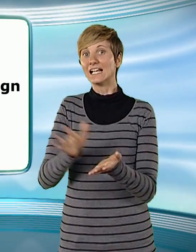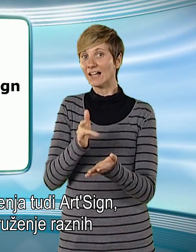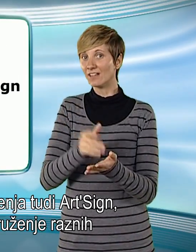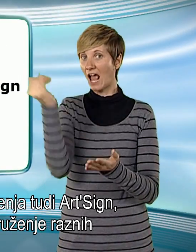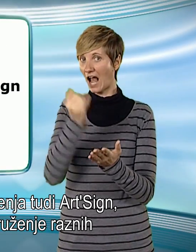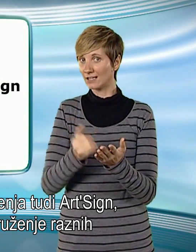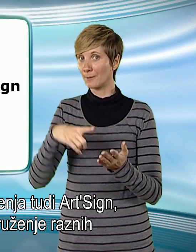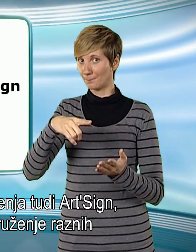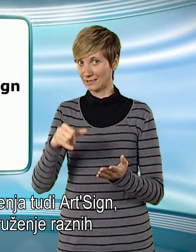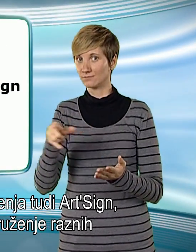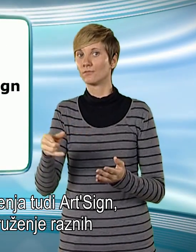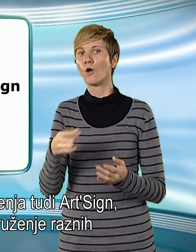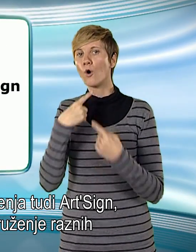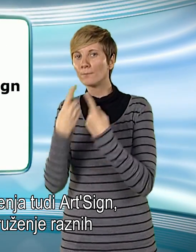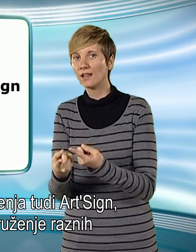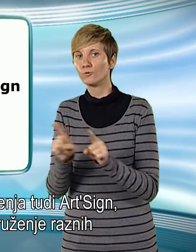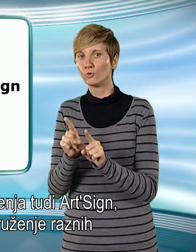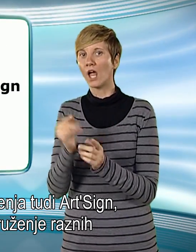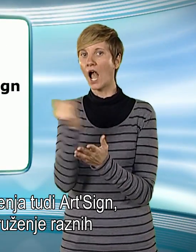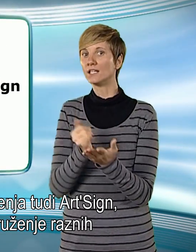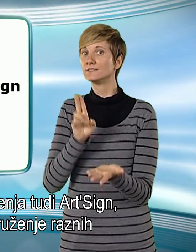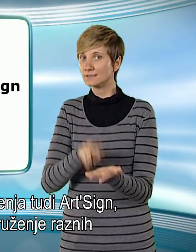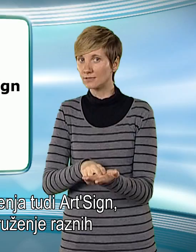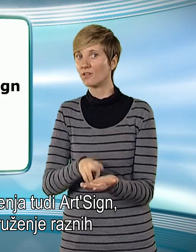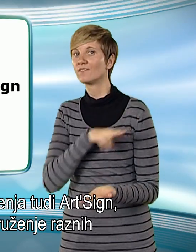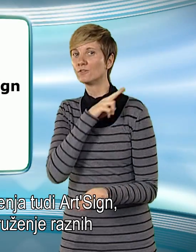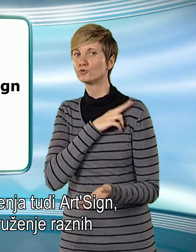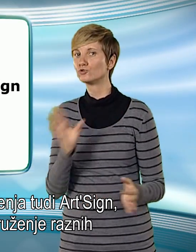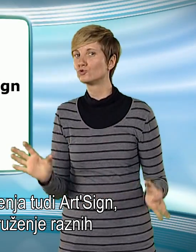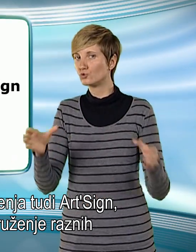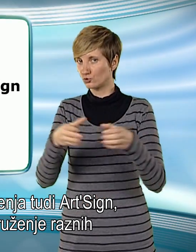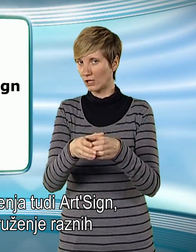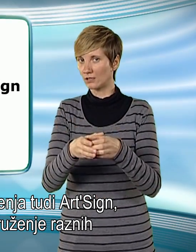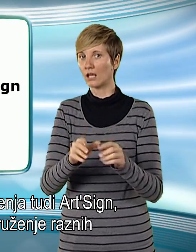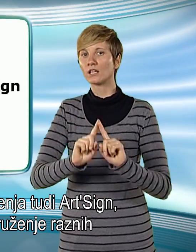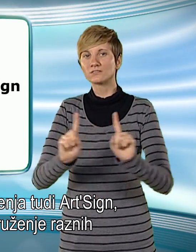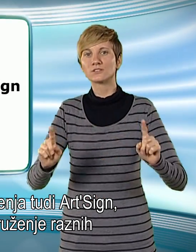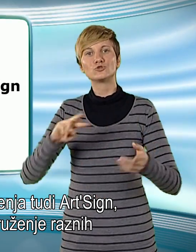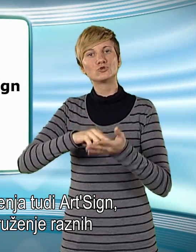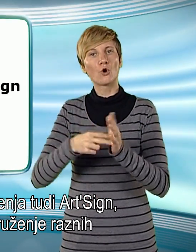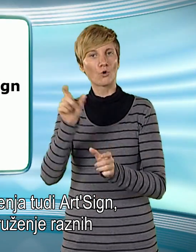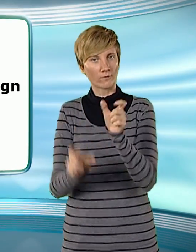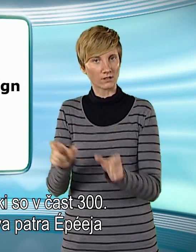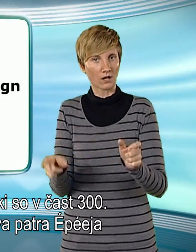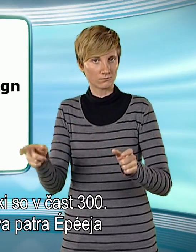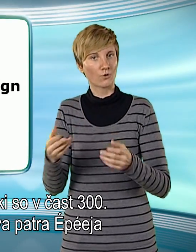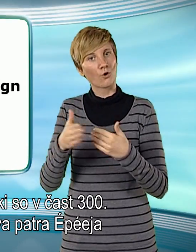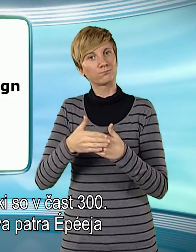Revija Art Pi omenja tudi Artsign, francosko združenje raznih strokovnjakov, ki so v čast 300. obletnice rojstva patra